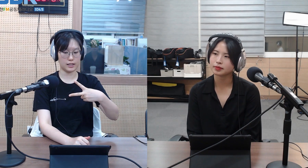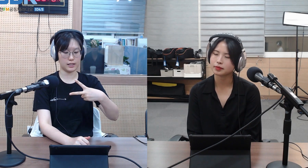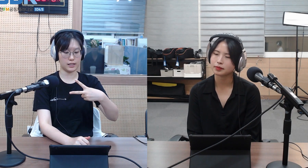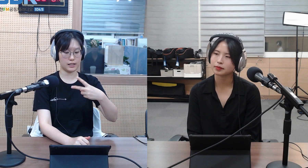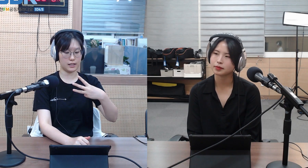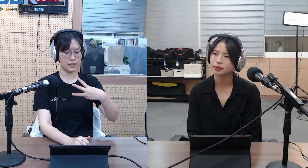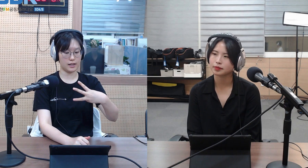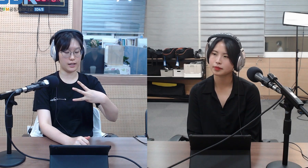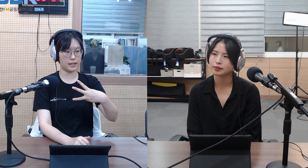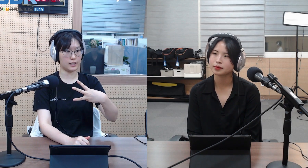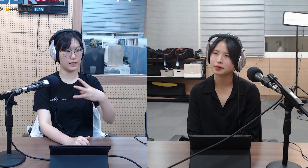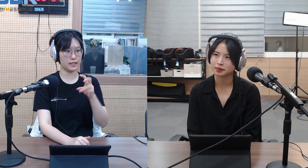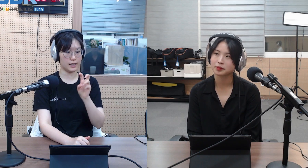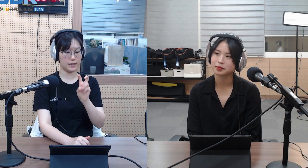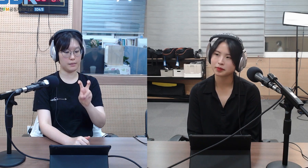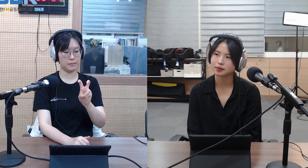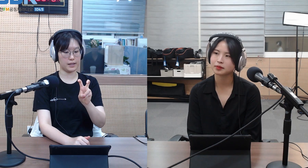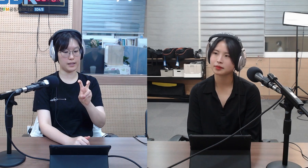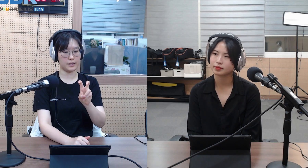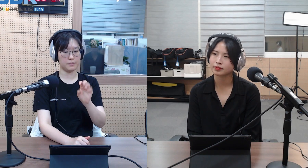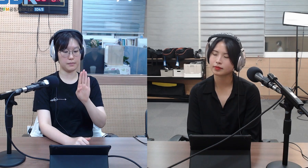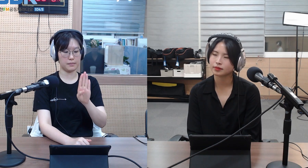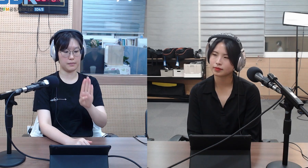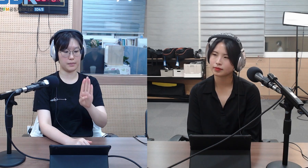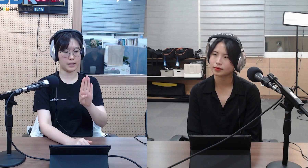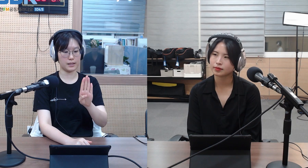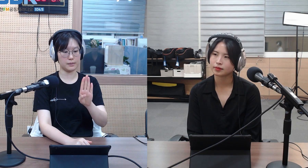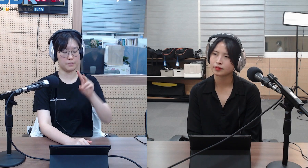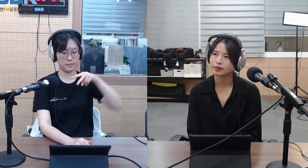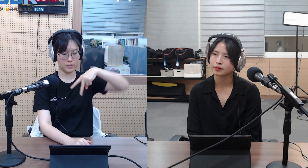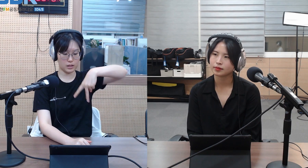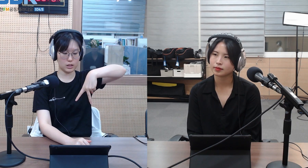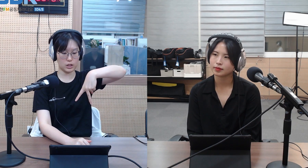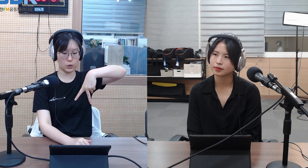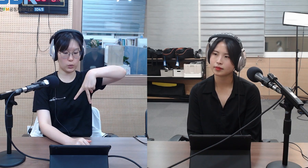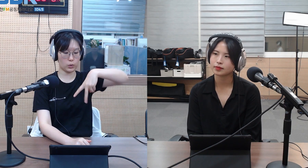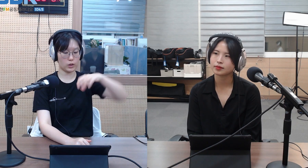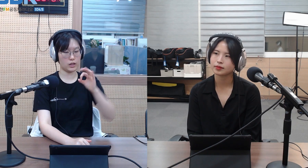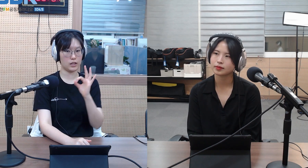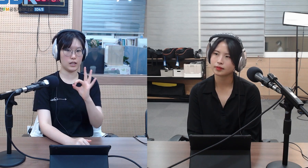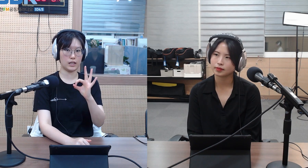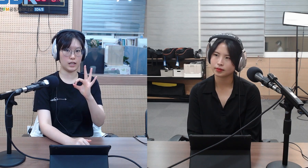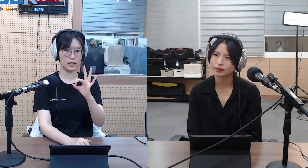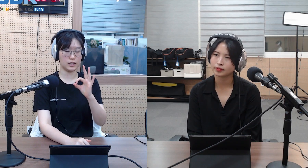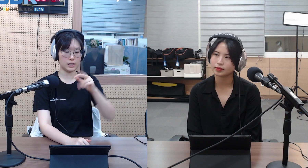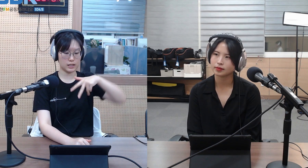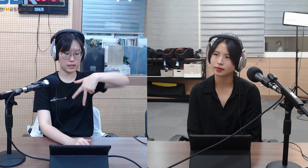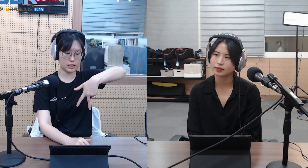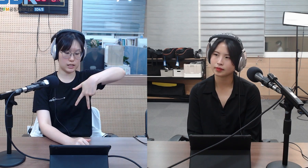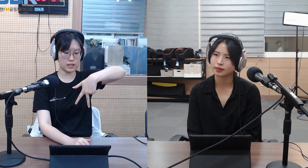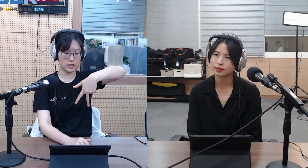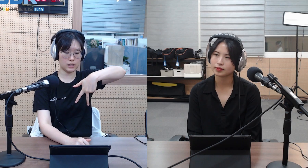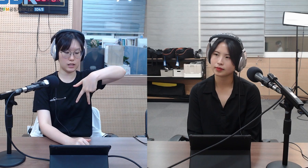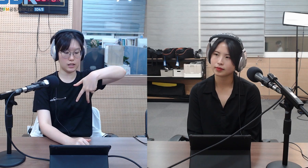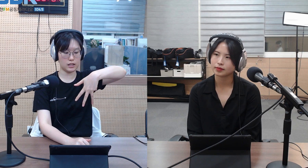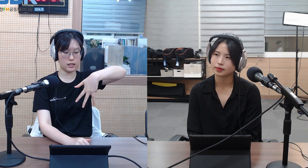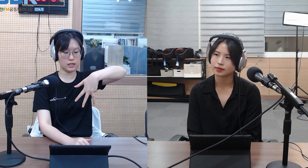디귿, 리을, 미음, 비읍, 시옷, 이응, 지읒,